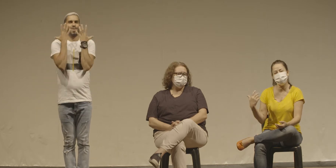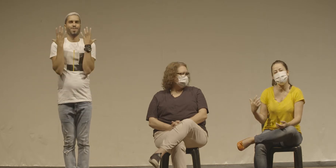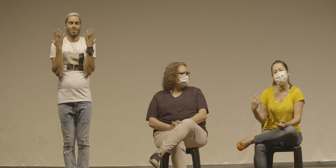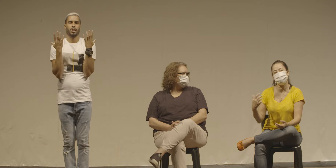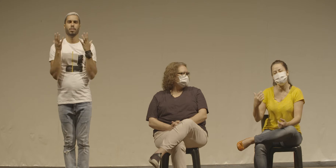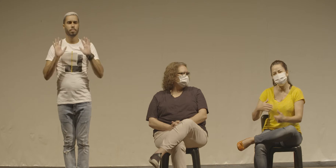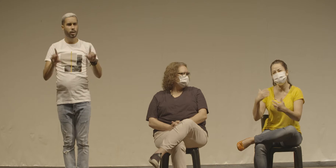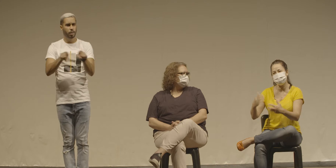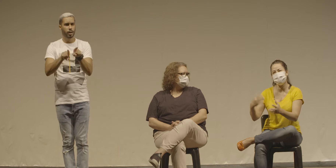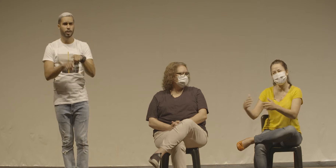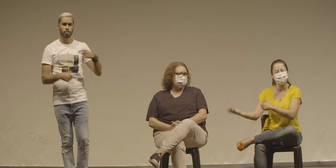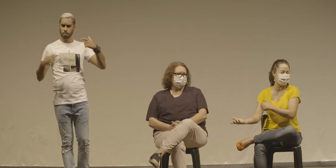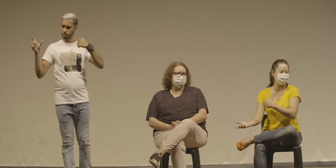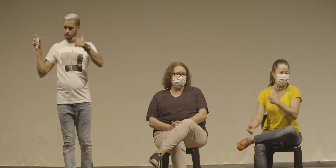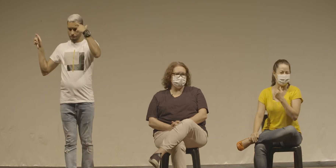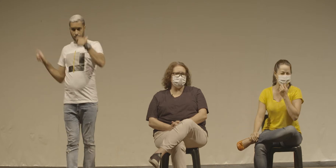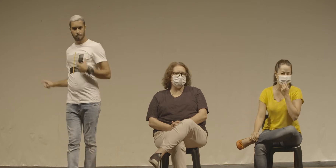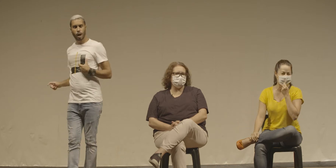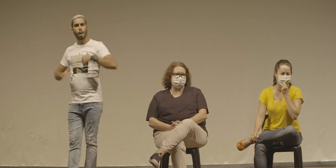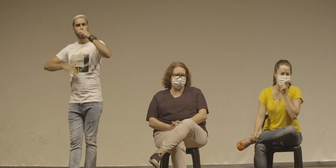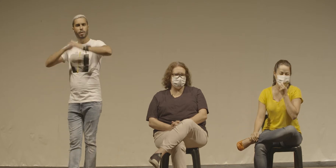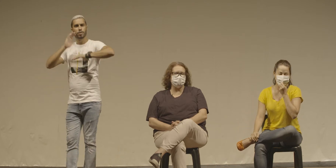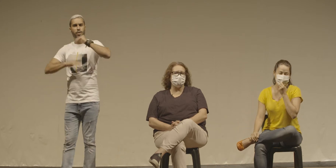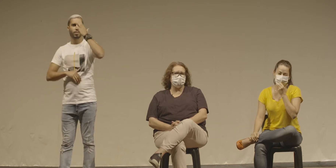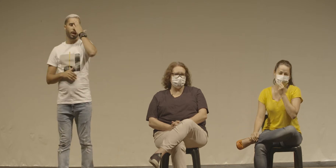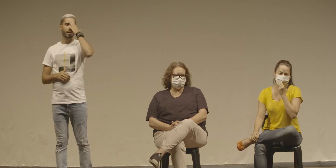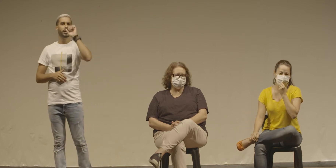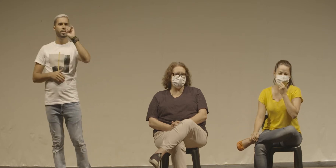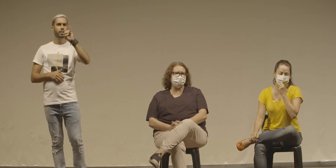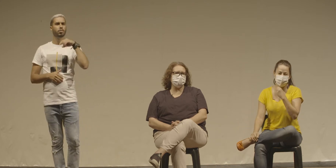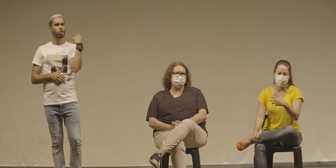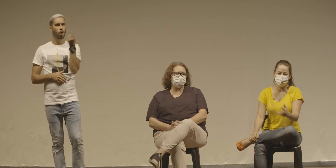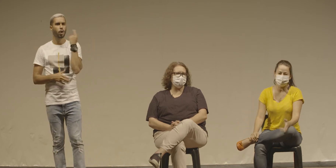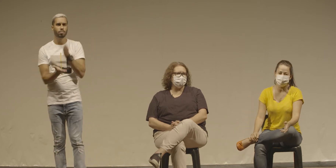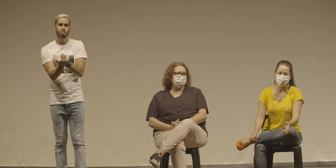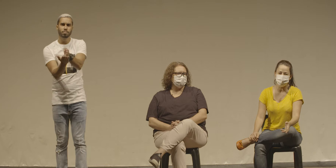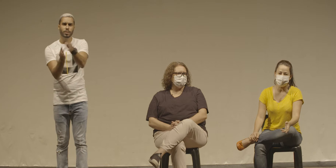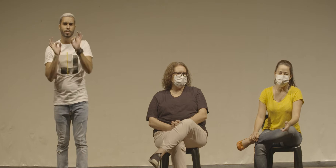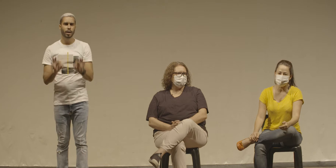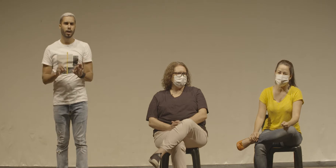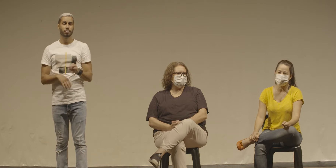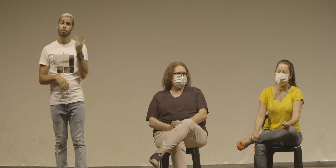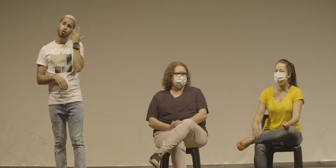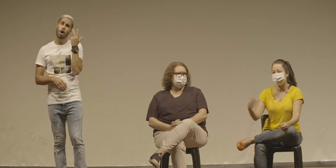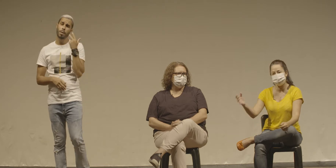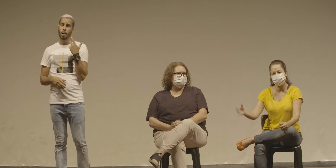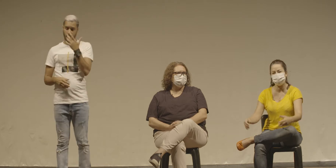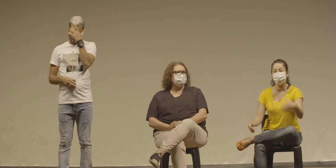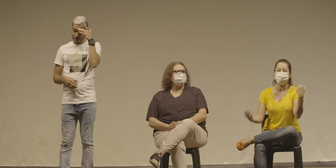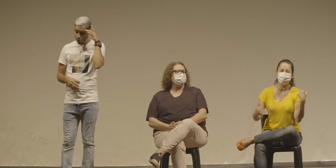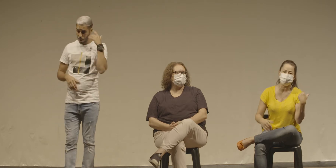como profissionais saber se a gente também está seguindo no caminho certo. E normalmente quem vê uma obra tem curiosidade para saber como